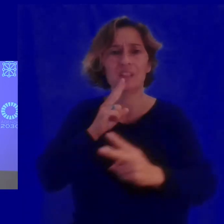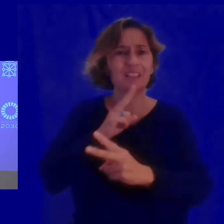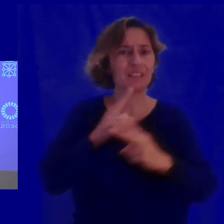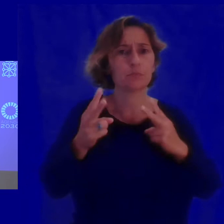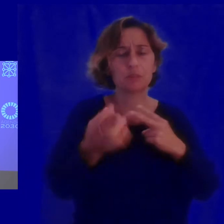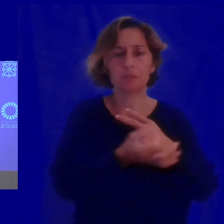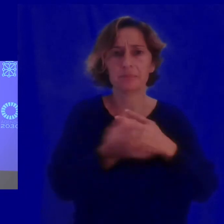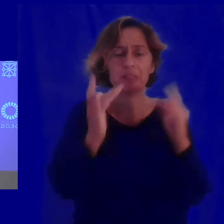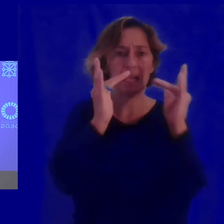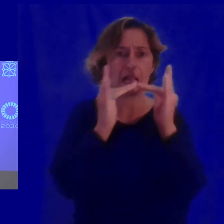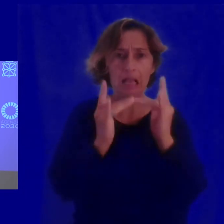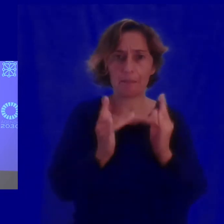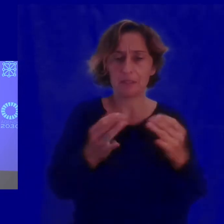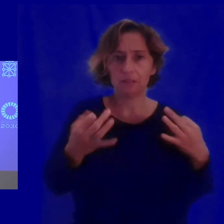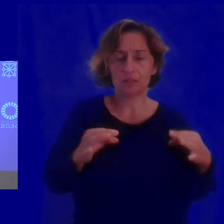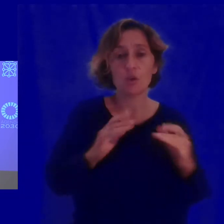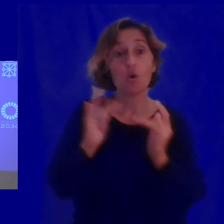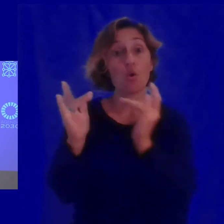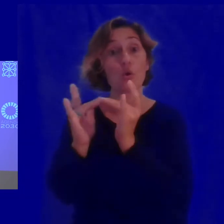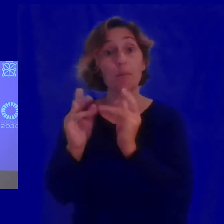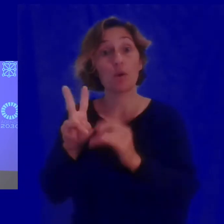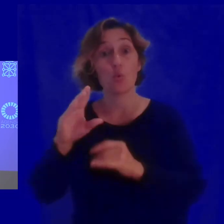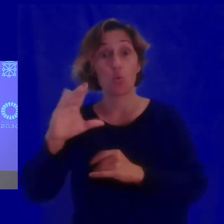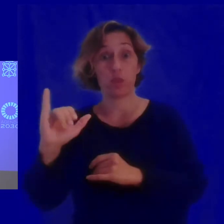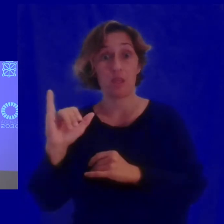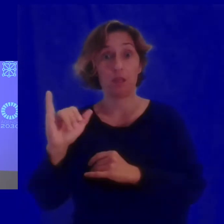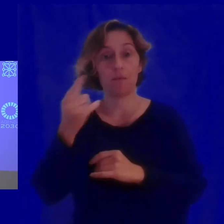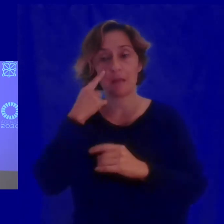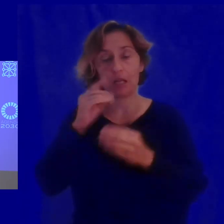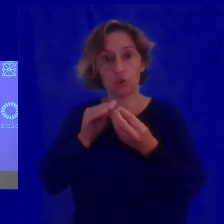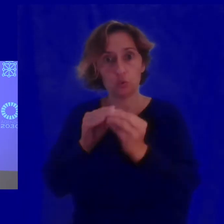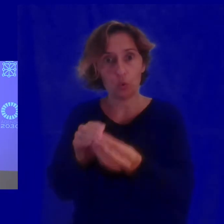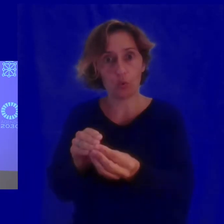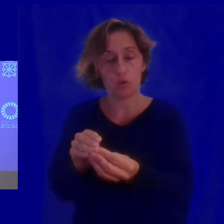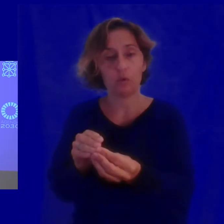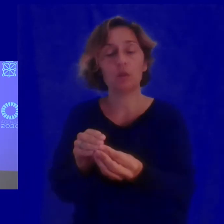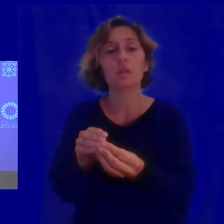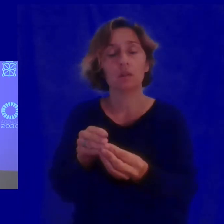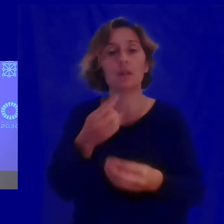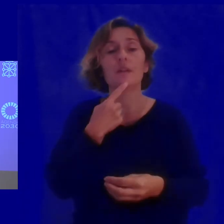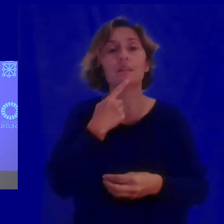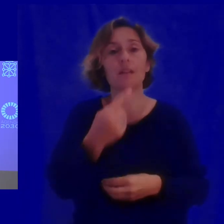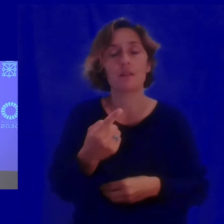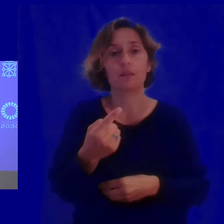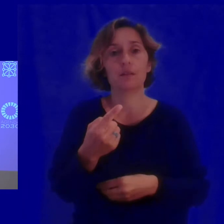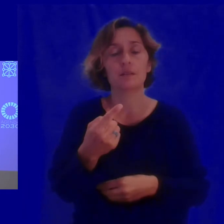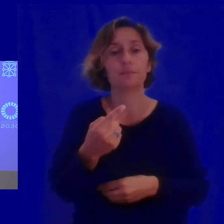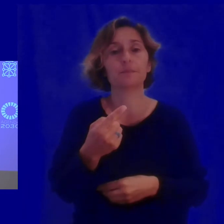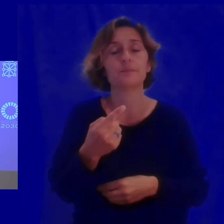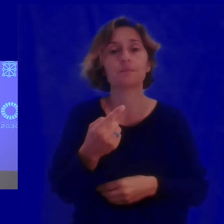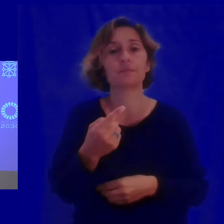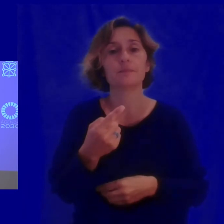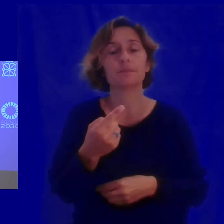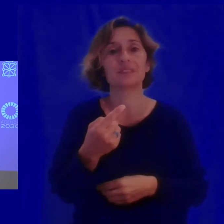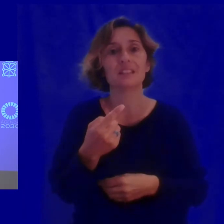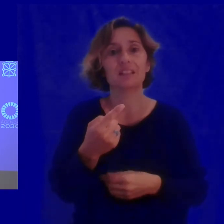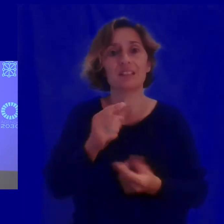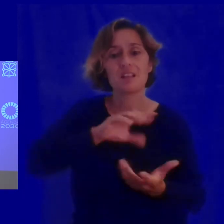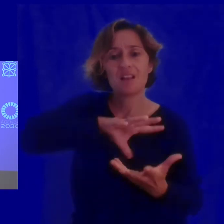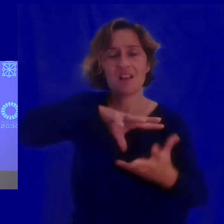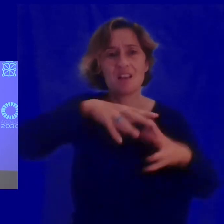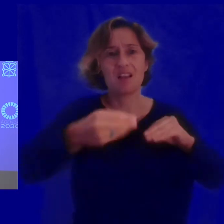camas convencionales como en UCIs para absorber esta nueva ola. Quiero destacar el enorme esfuerzo de readaptación